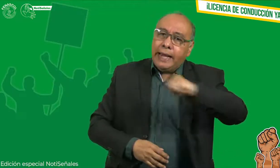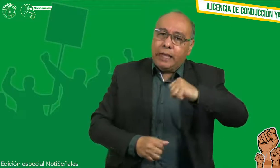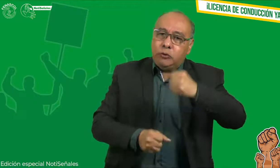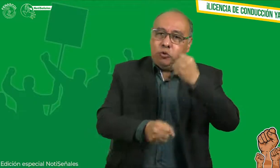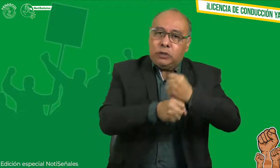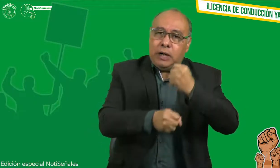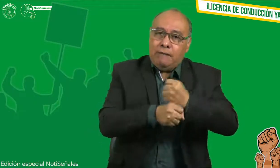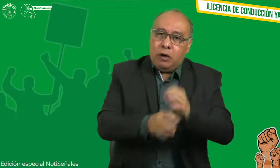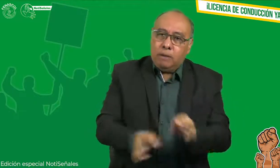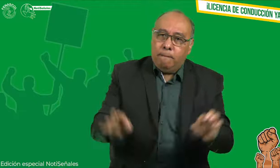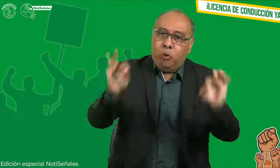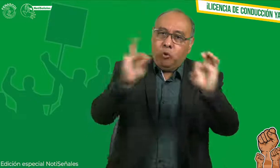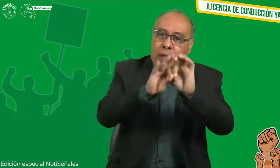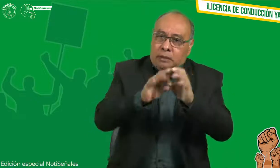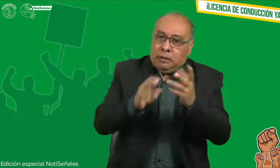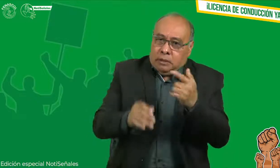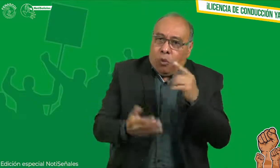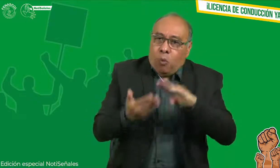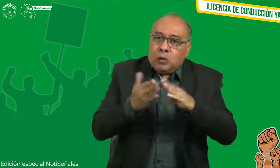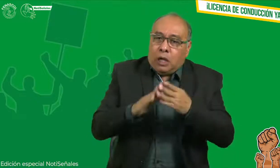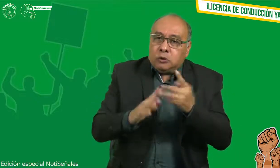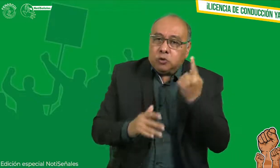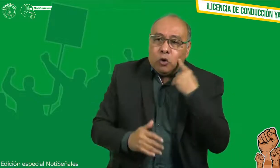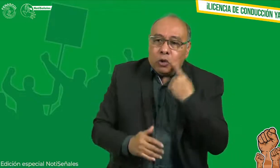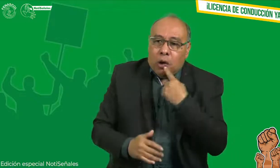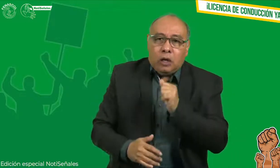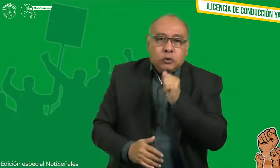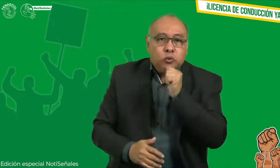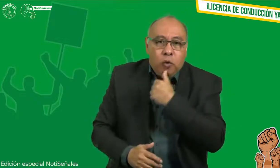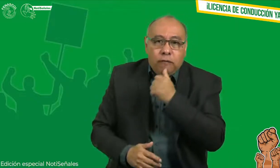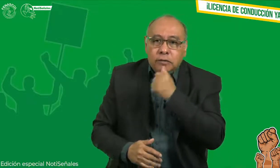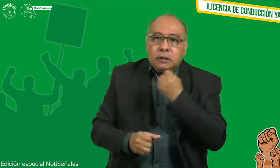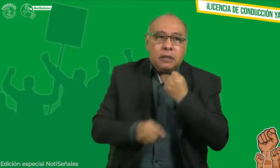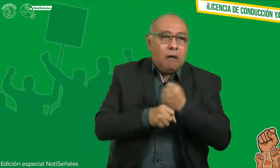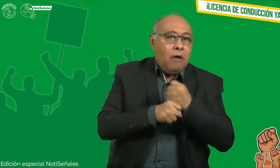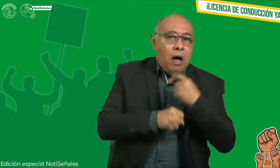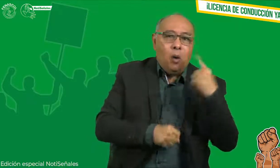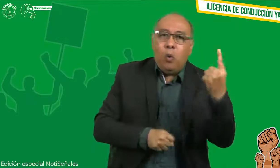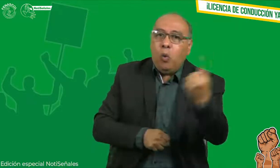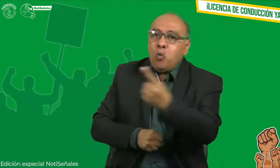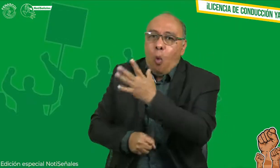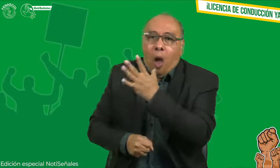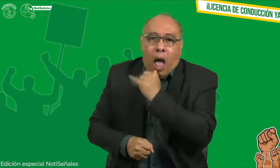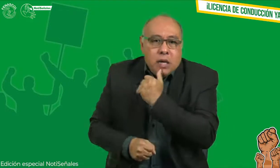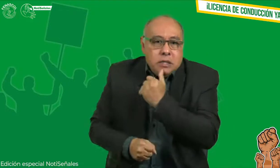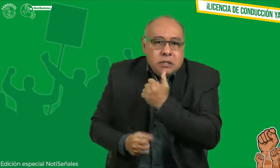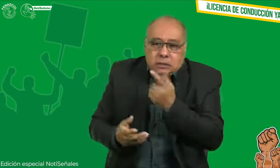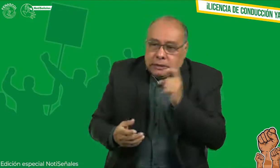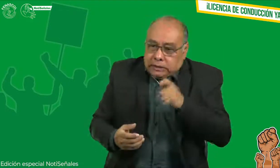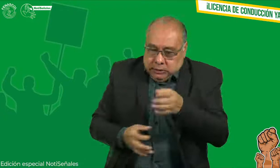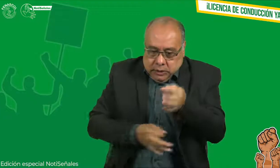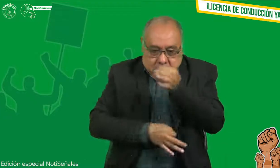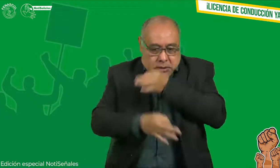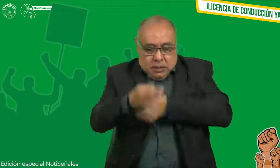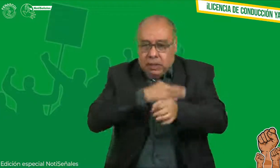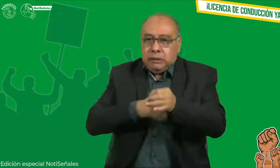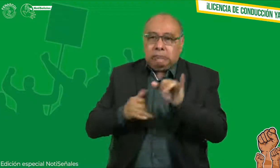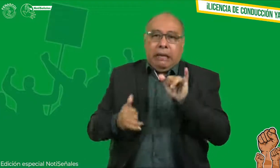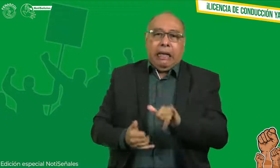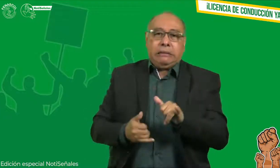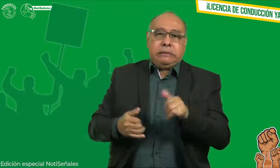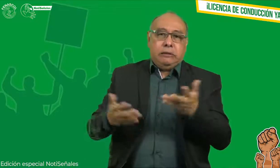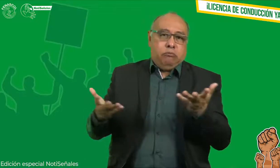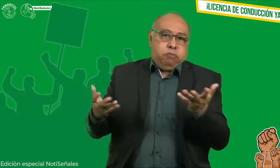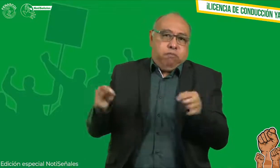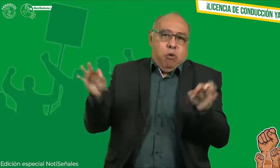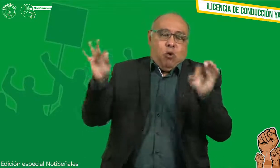Es un derecho que tiene la comunidad sorda. Y al no tener esta licencia o no poder acceder al proceso de esta licencia,